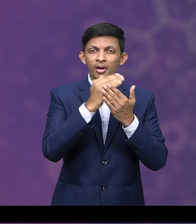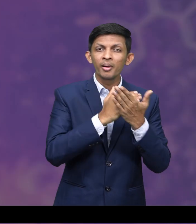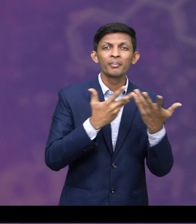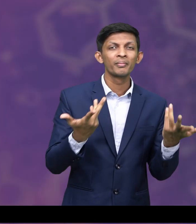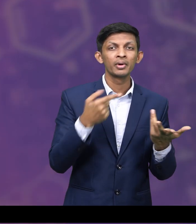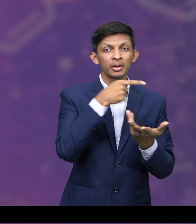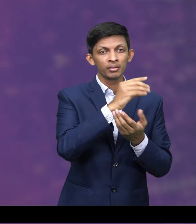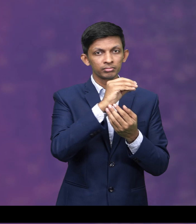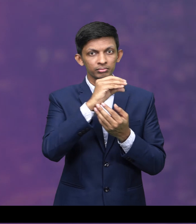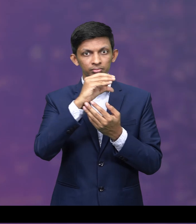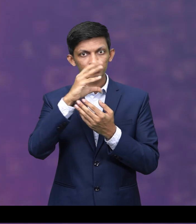పెరుగుతుంది.